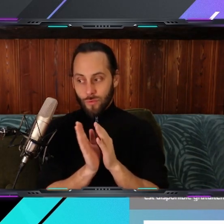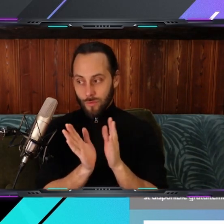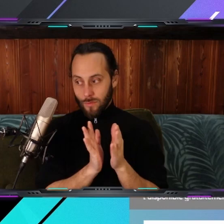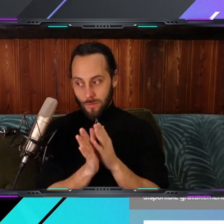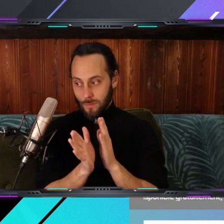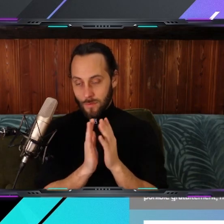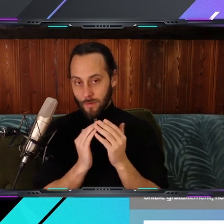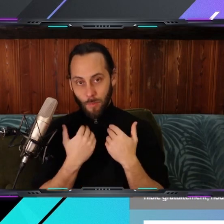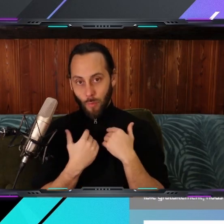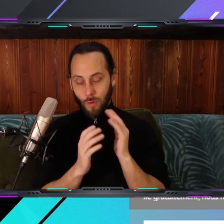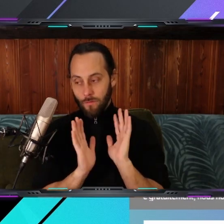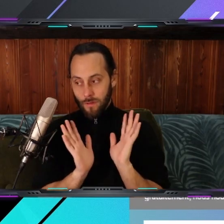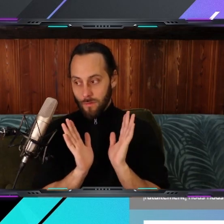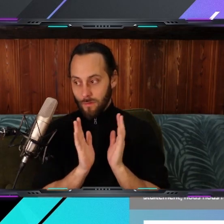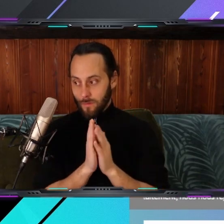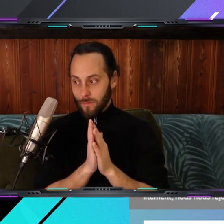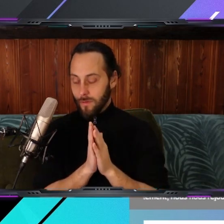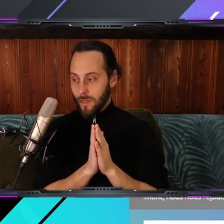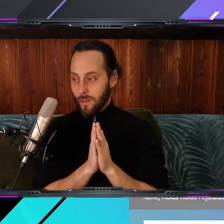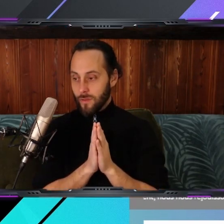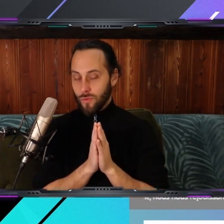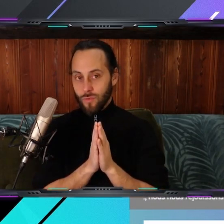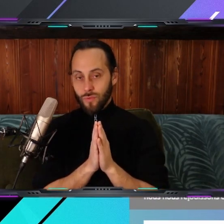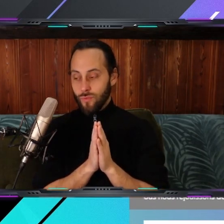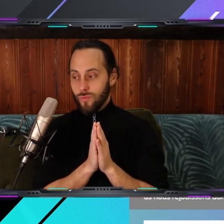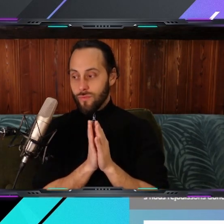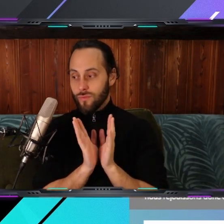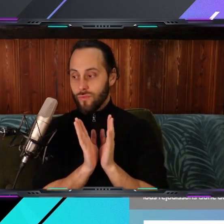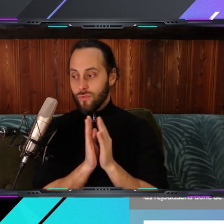tout. Donc c'est vraiment mon avis